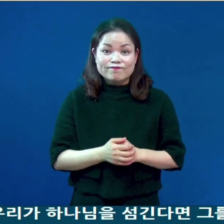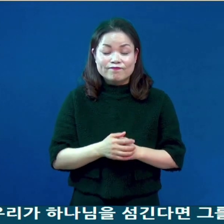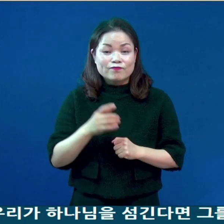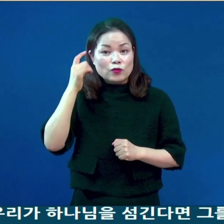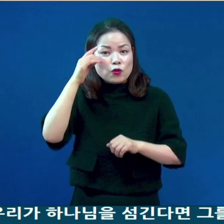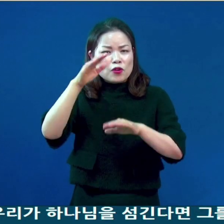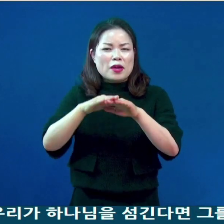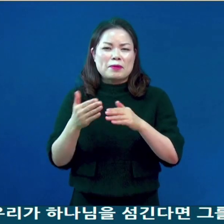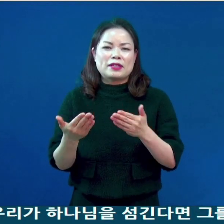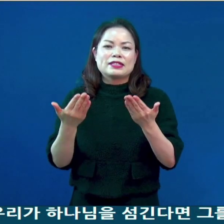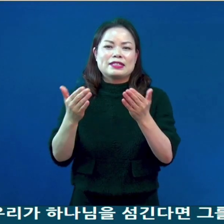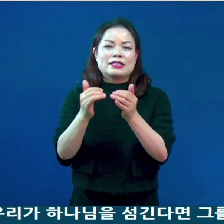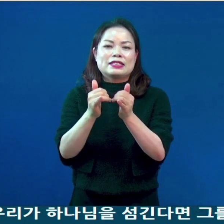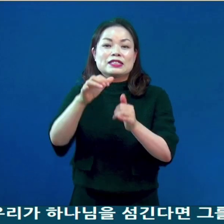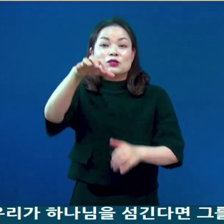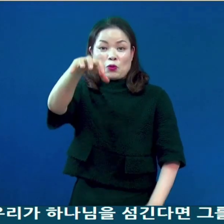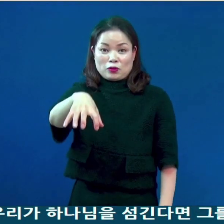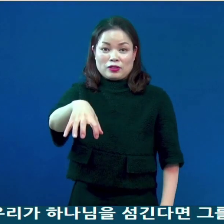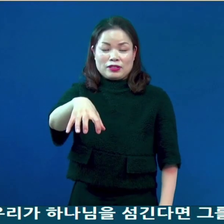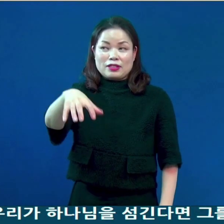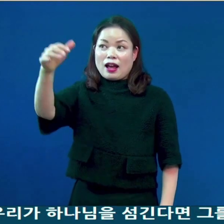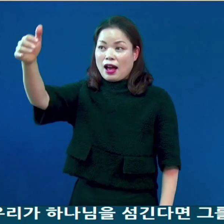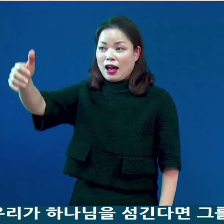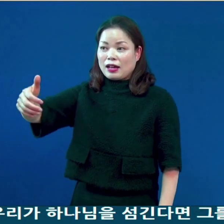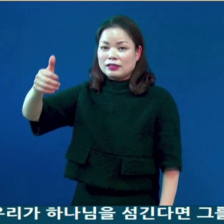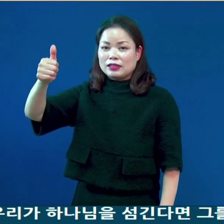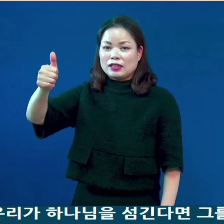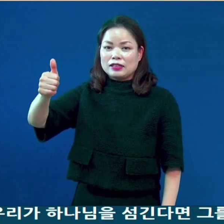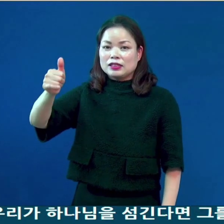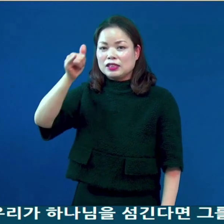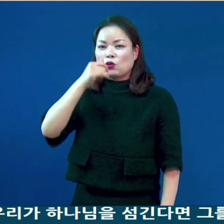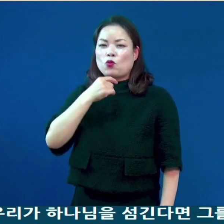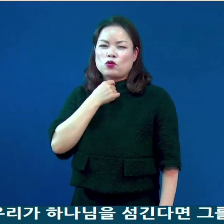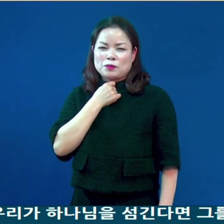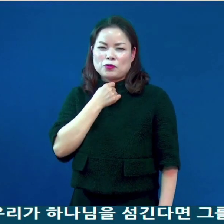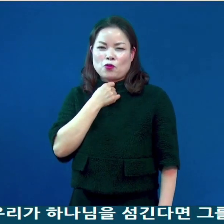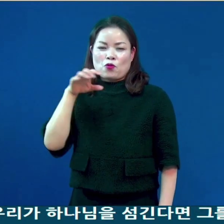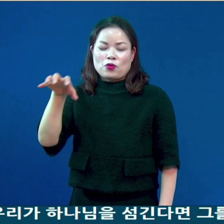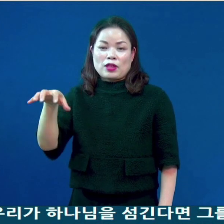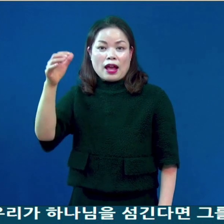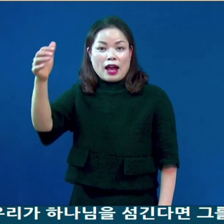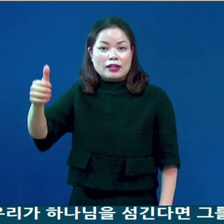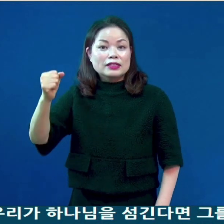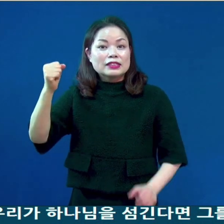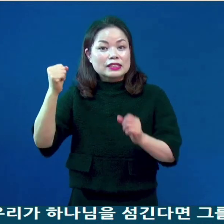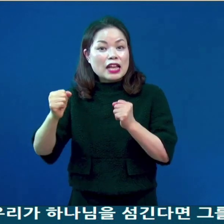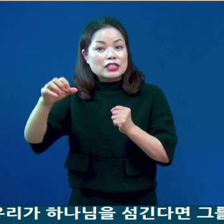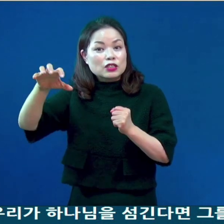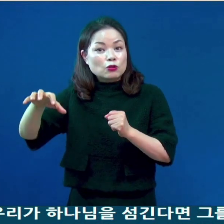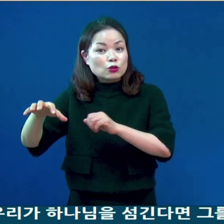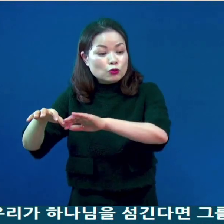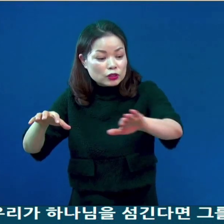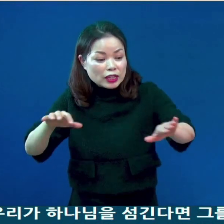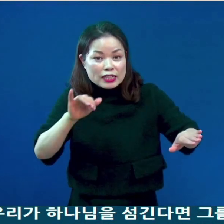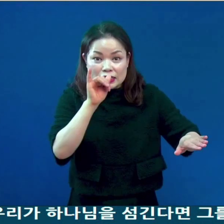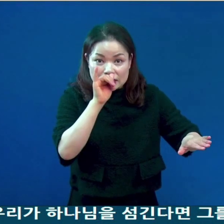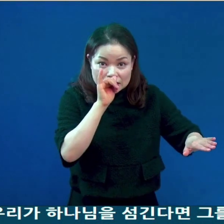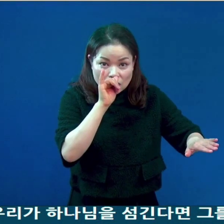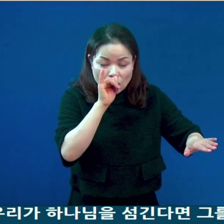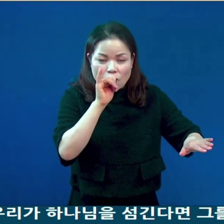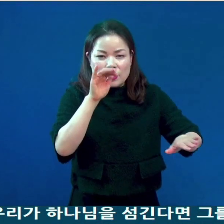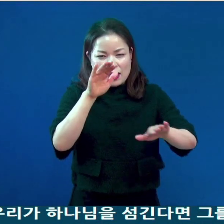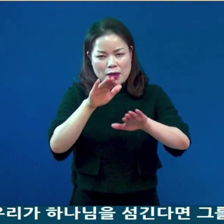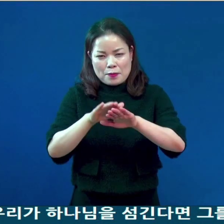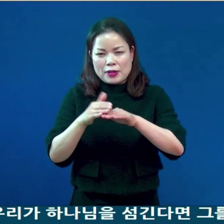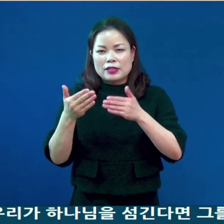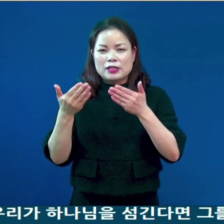왜? 예배의 자리는 하나님이 있고 싶으신 곳이죠. 그래서 하나님이 계신 곳에 우리가 있는다는 것,